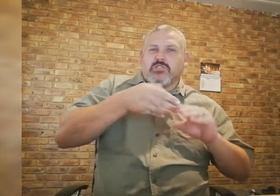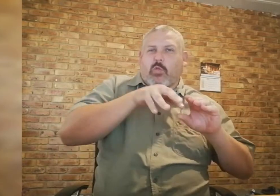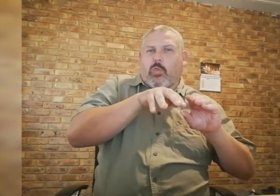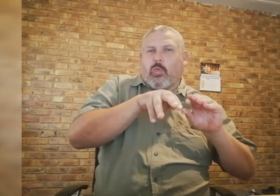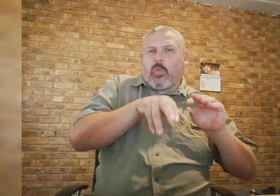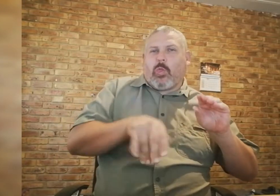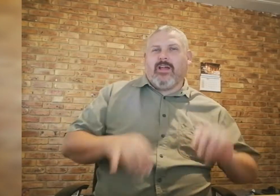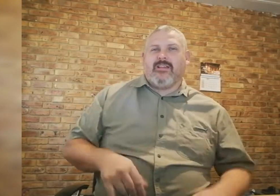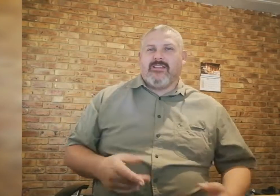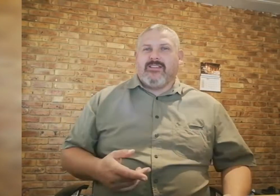saus.